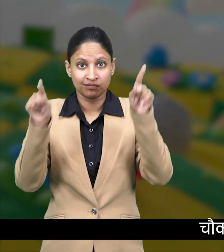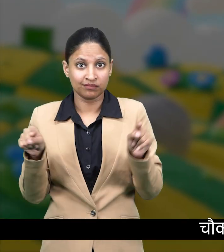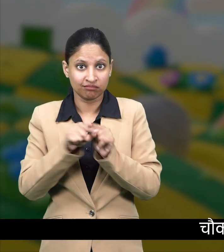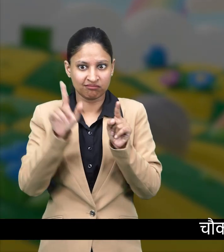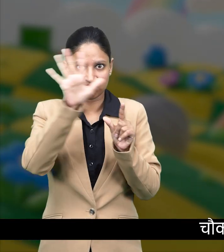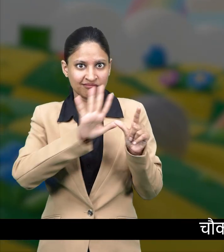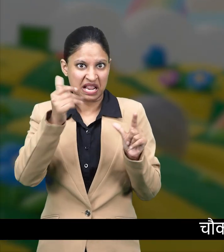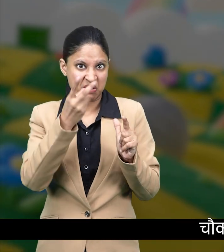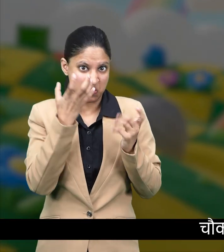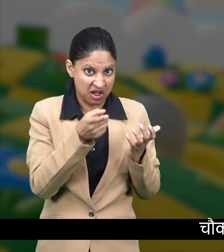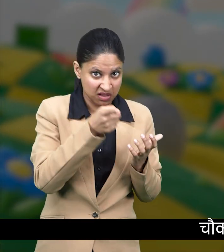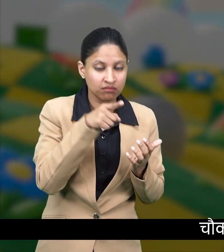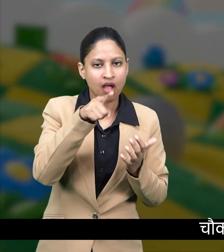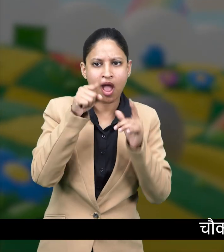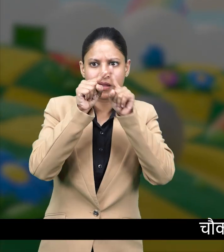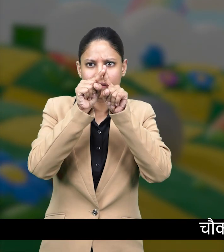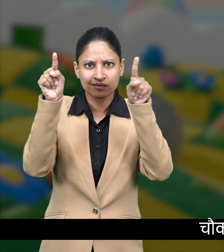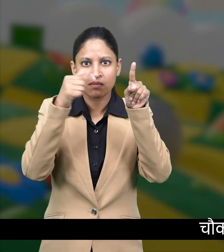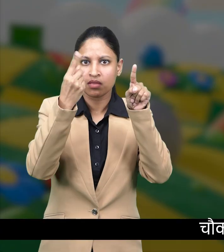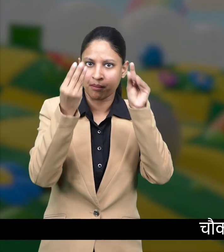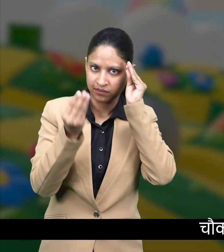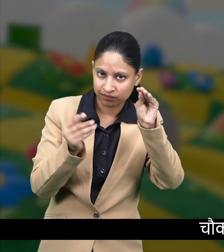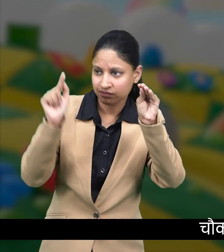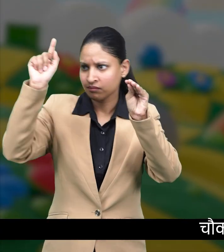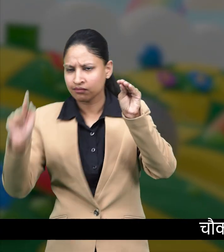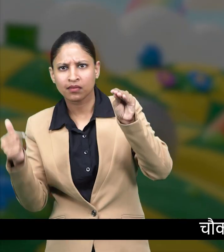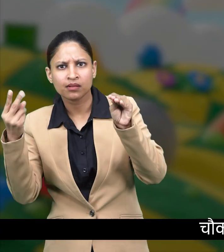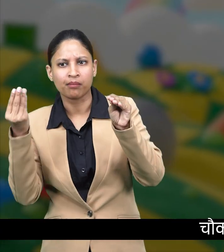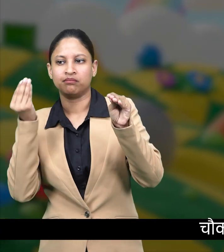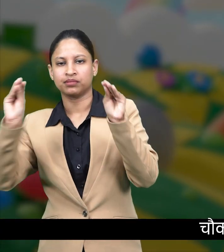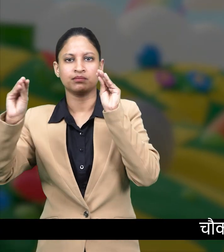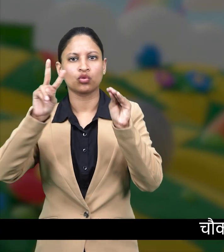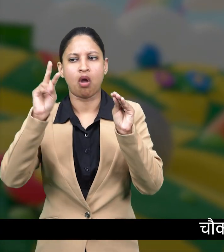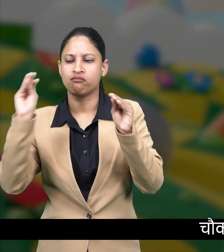चौकोनाचे क्षेत्रफळ बरोबर बाजू गुणिले बाजू.